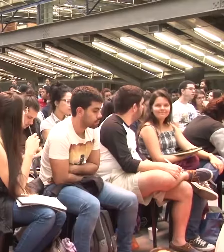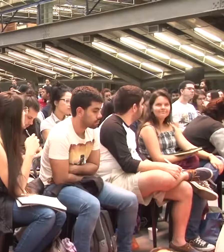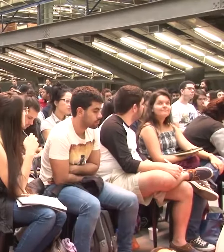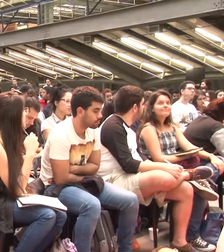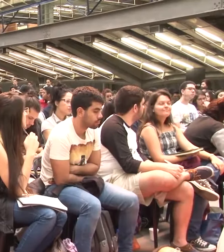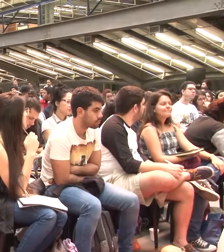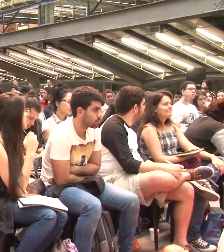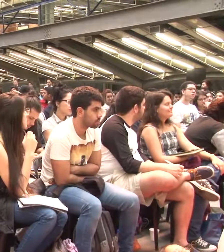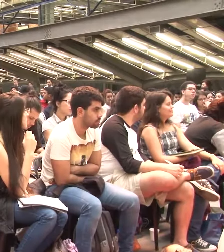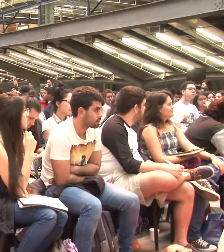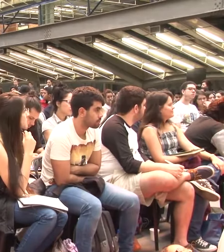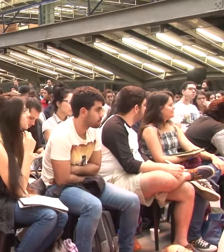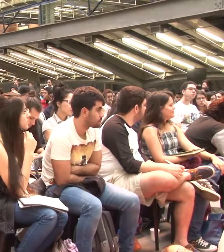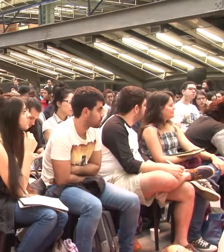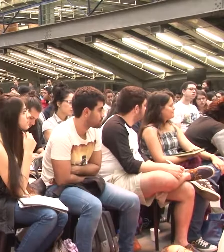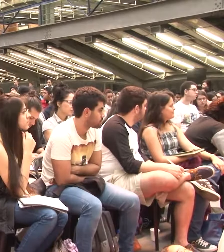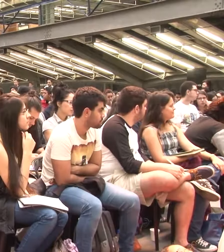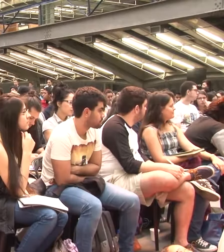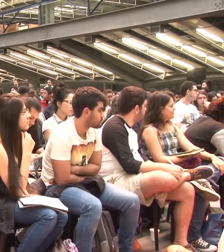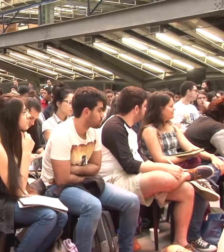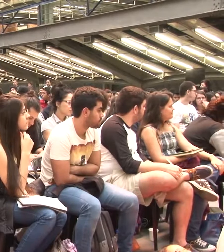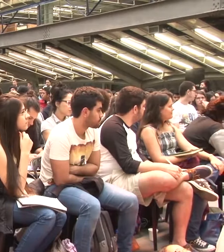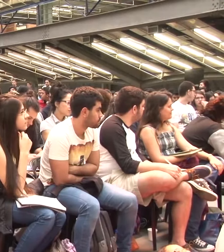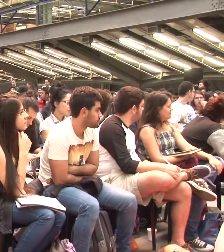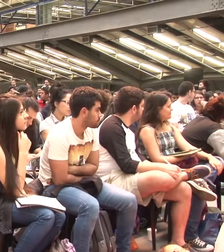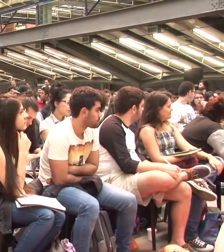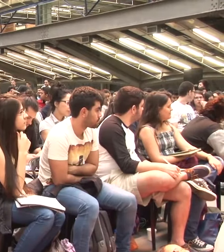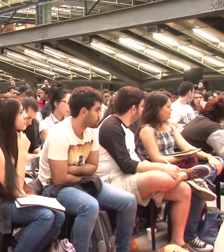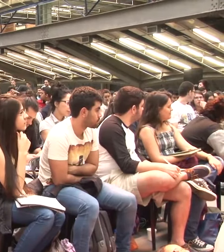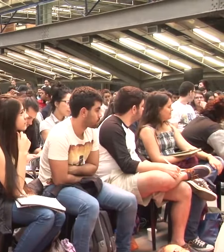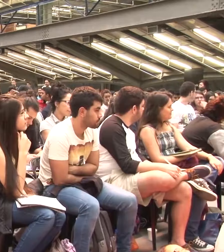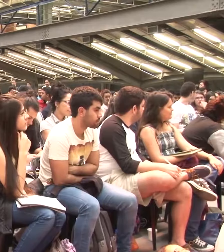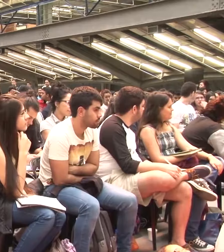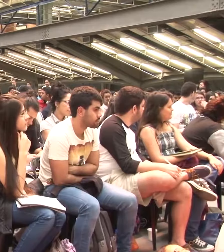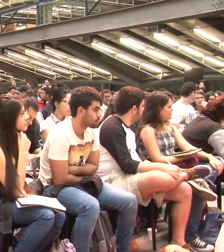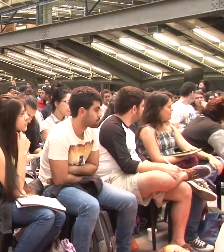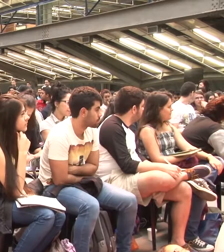Exatamente. Qual é o seu nome, meu bem? Bem-vinda, Ana. Hã? Falei certo?